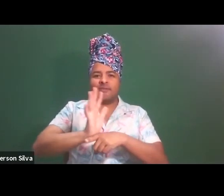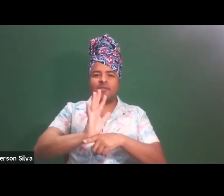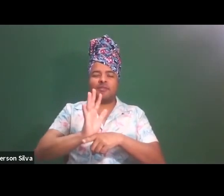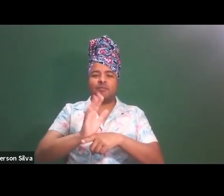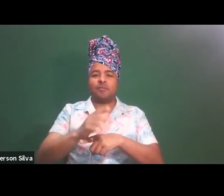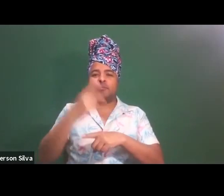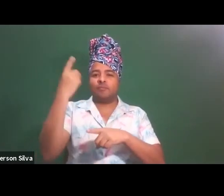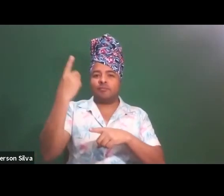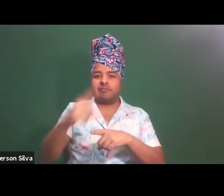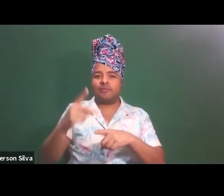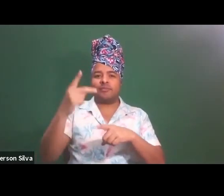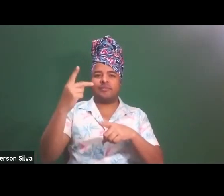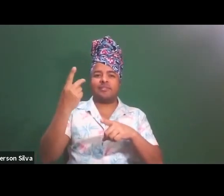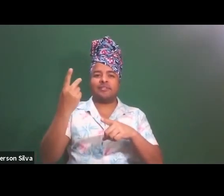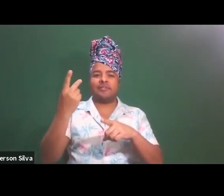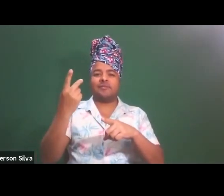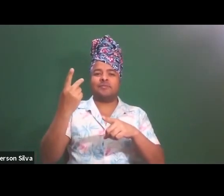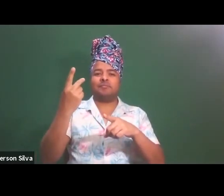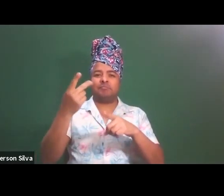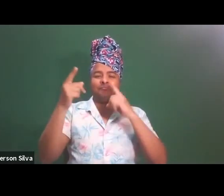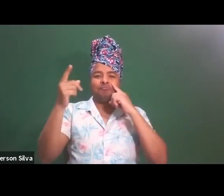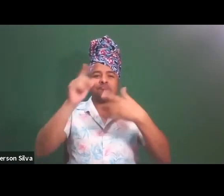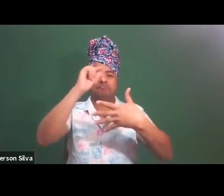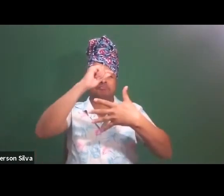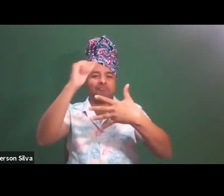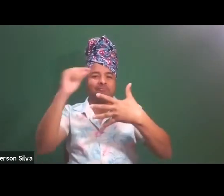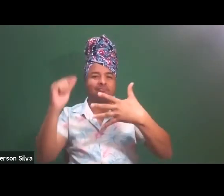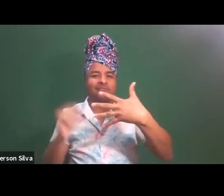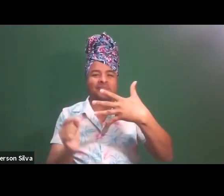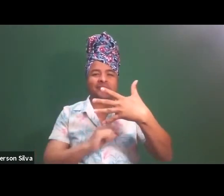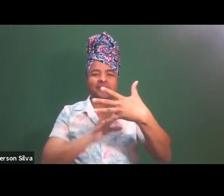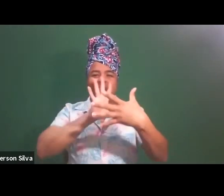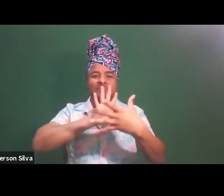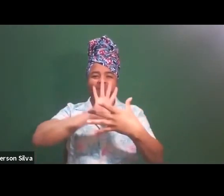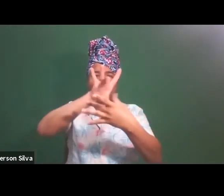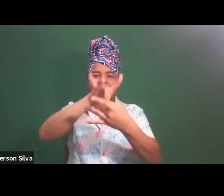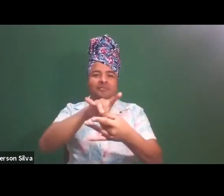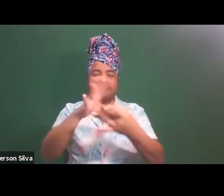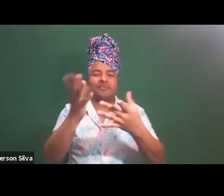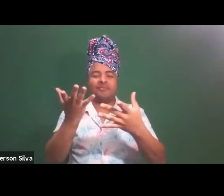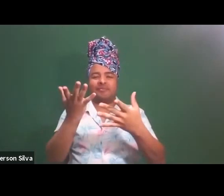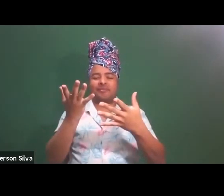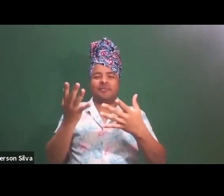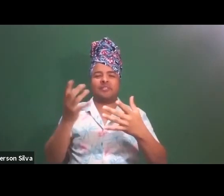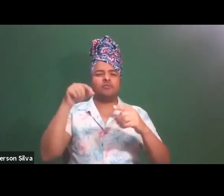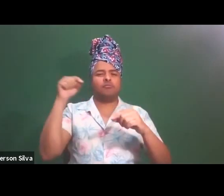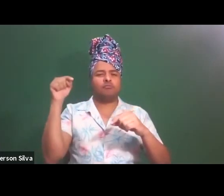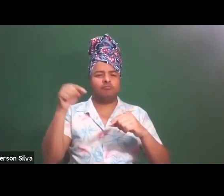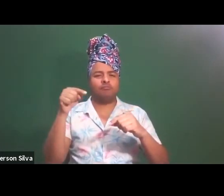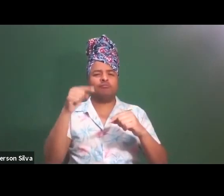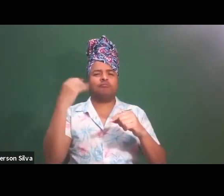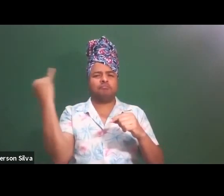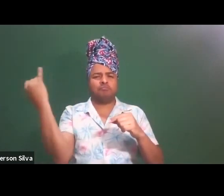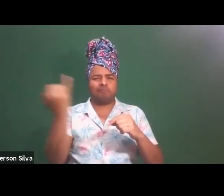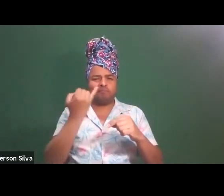com essa carga de elementos, com esse arcabouço de elementos que é